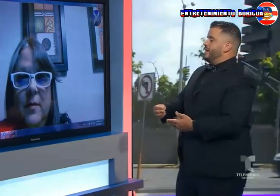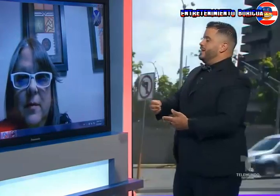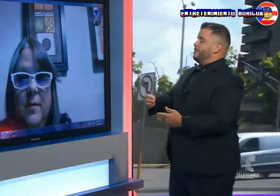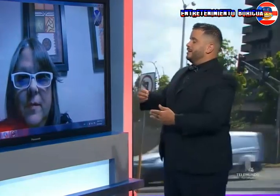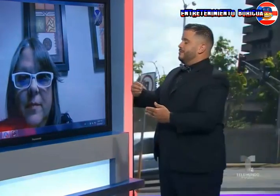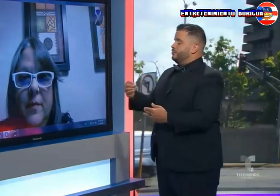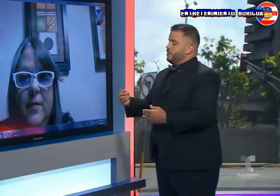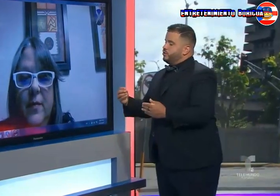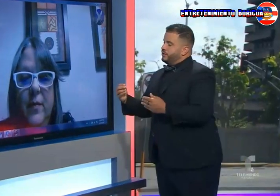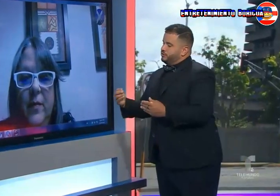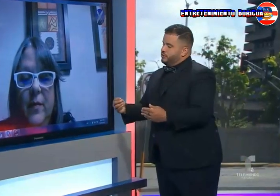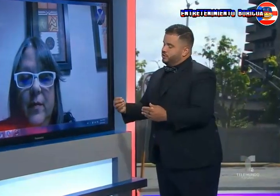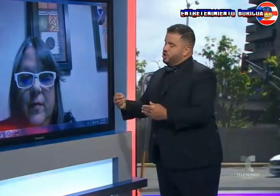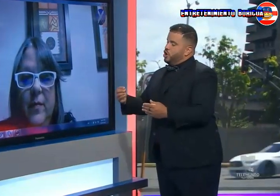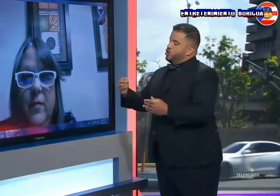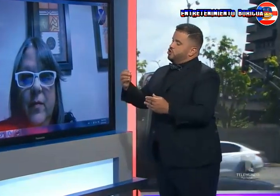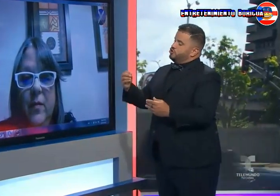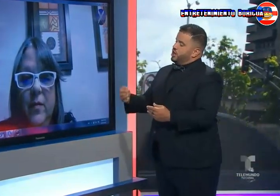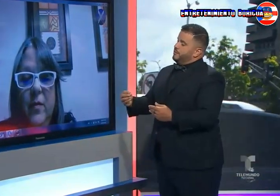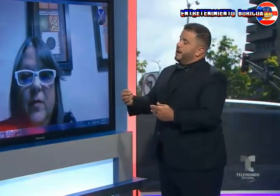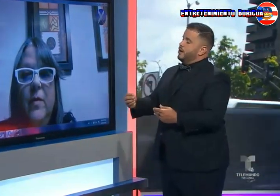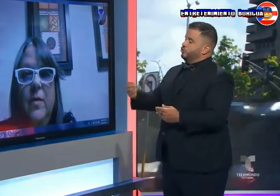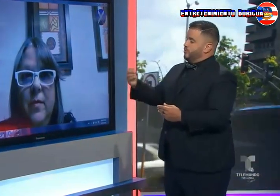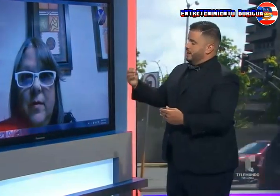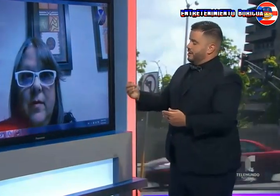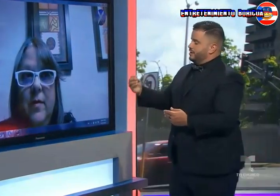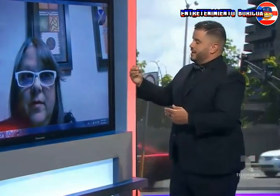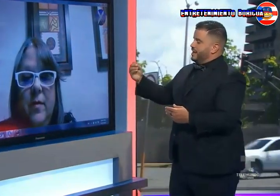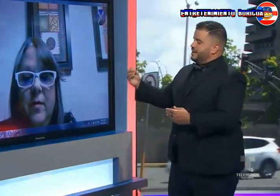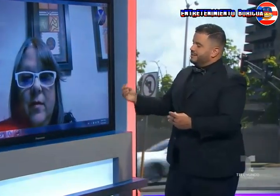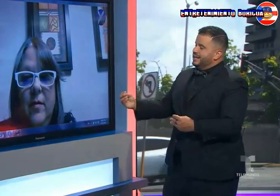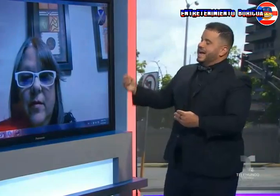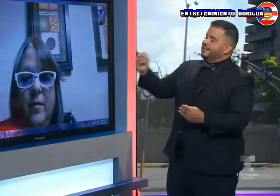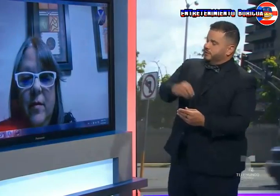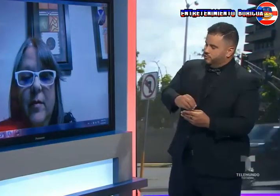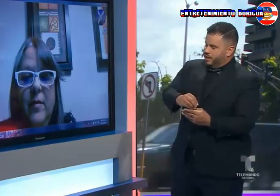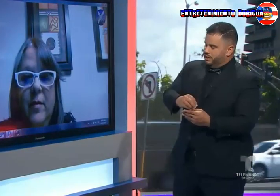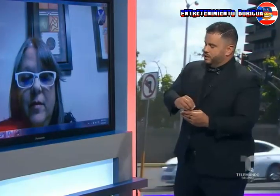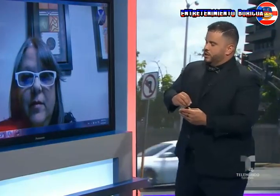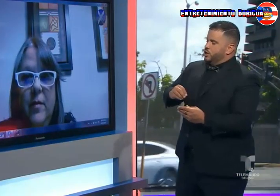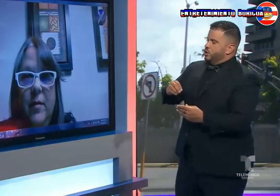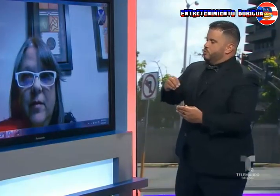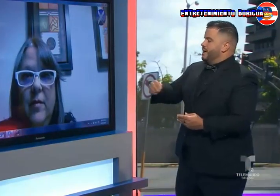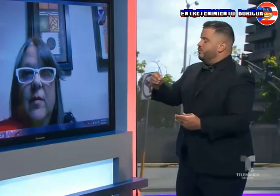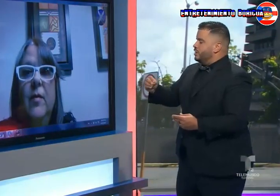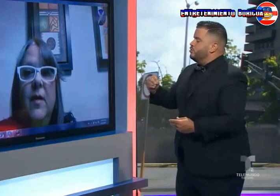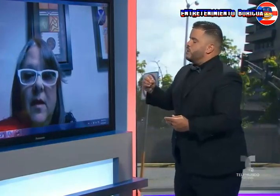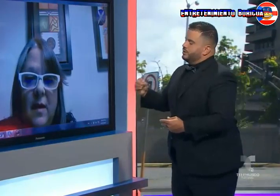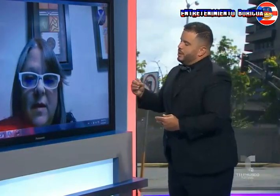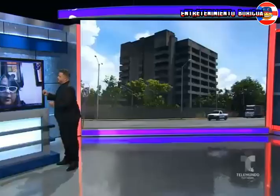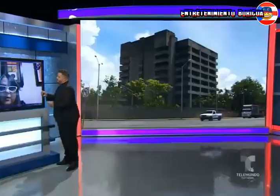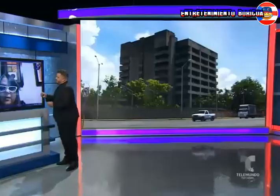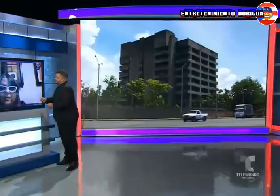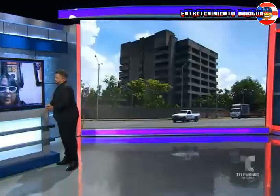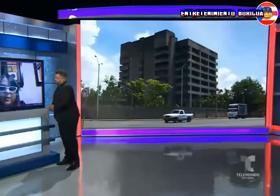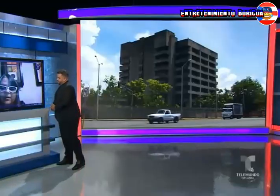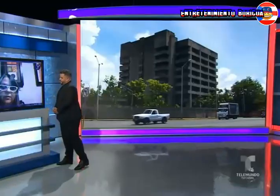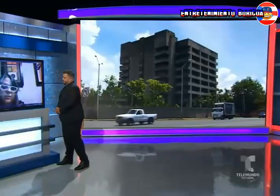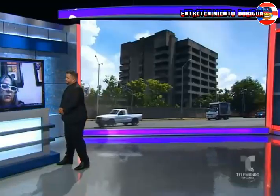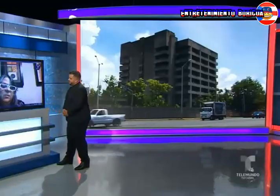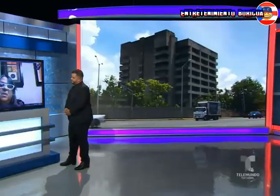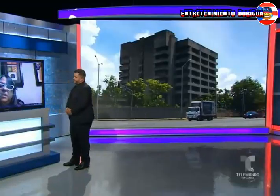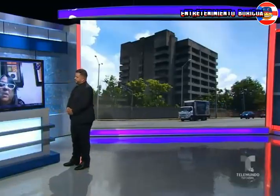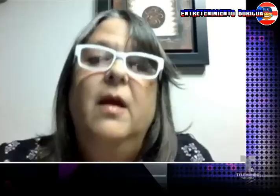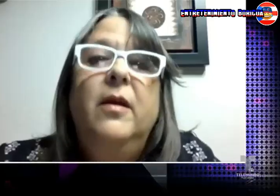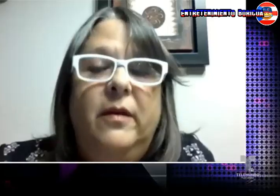desestiman, porque el Departamento de Corrección no lleva a los sumariados que están en la cárcel al tribunal. ¿Puede contarnos unas cuantas experiencias de eso,